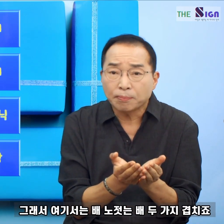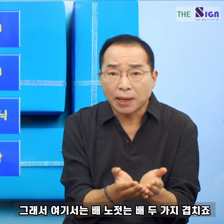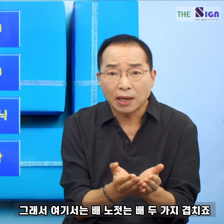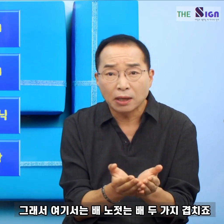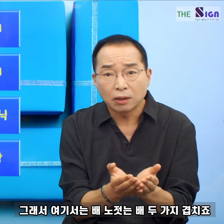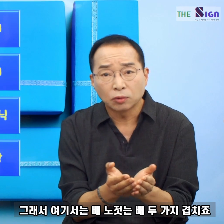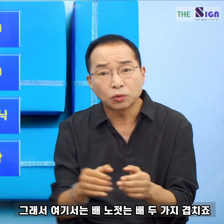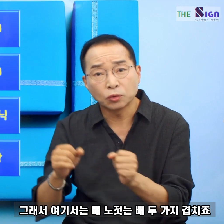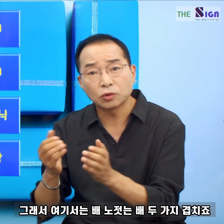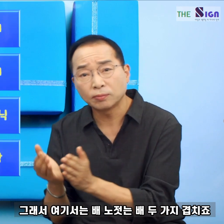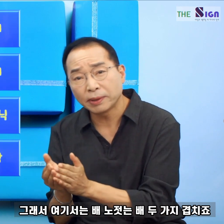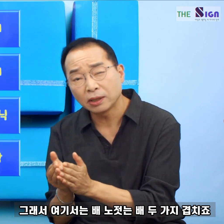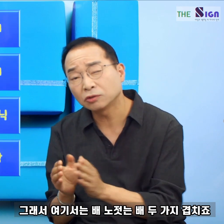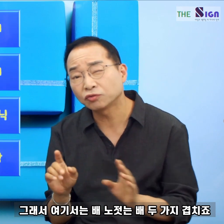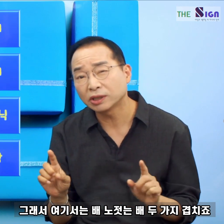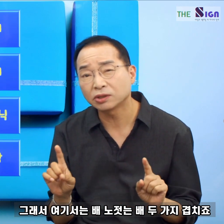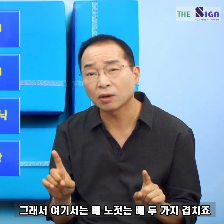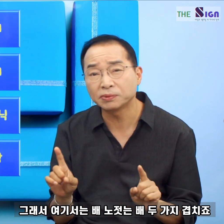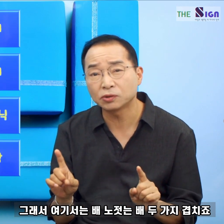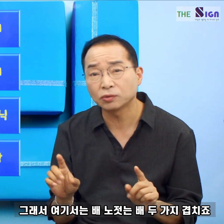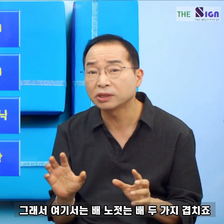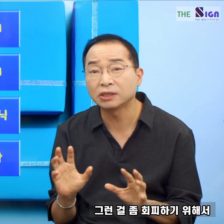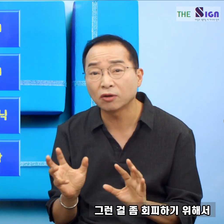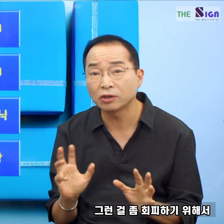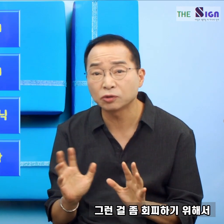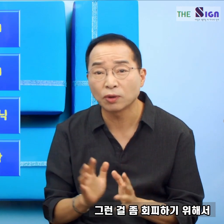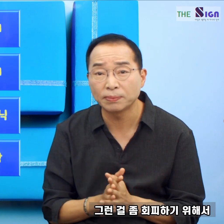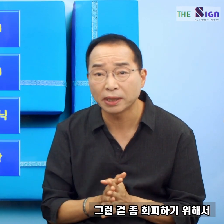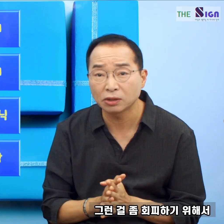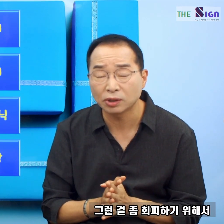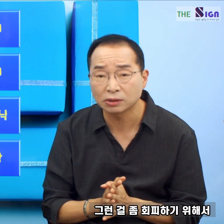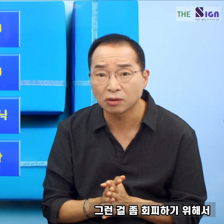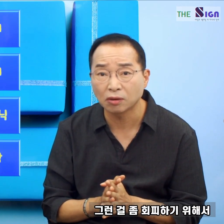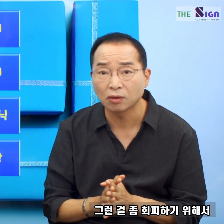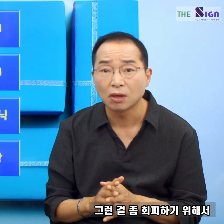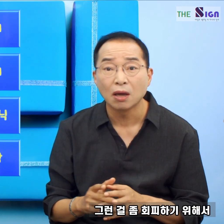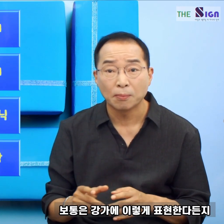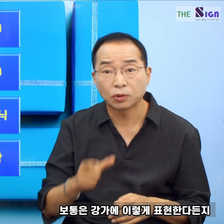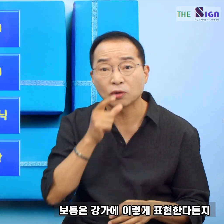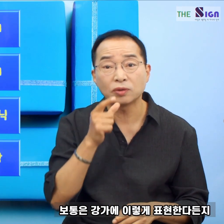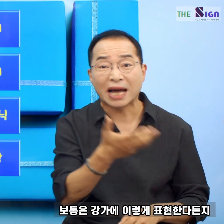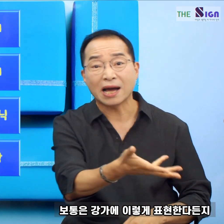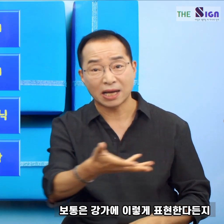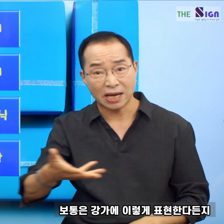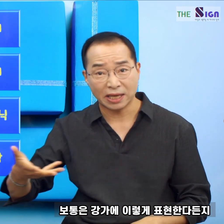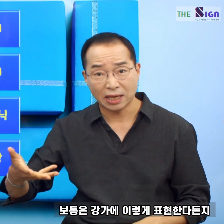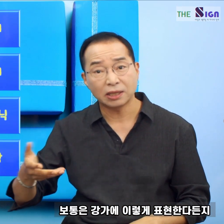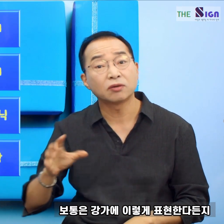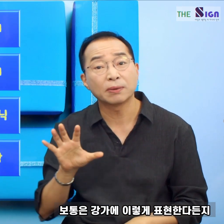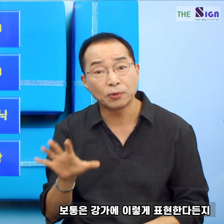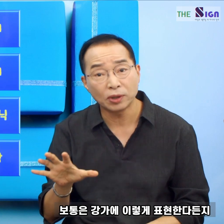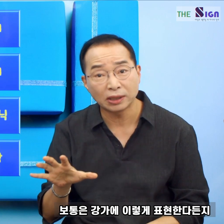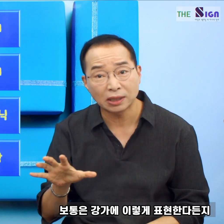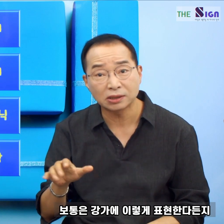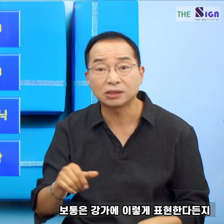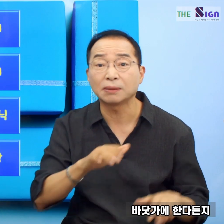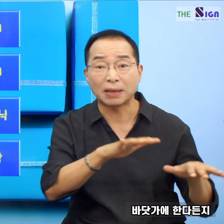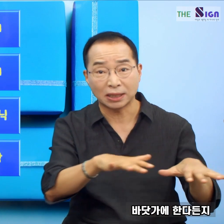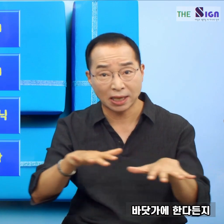배 또 노젓는 배 이렇게 두 가지 겹치죠. 이제 그런 걸 좀 회피하기 위해서 보통은 강가에 이렇게 표현한다든지